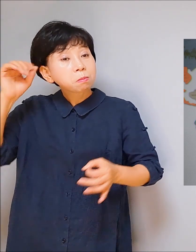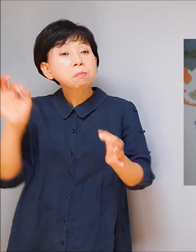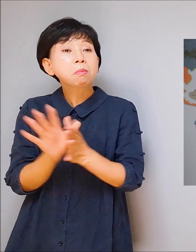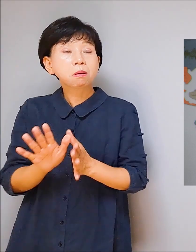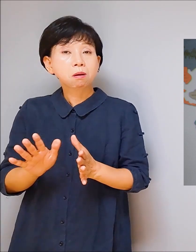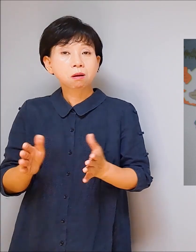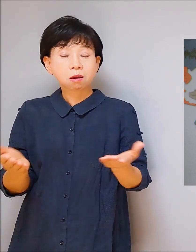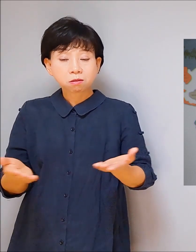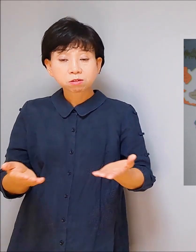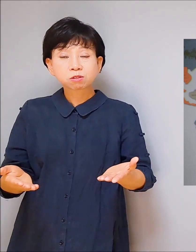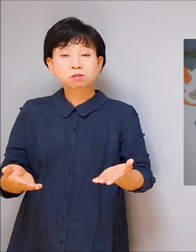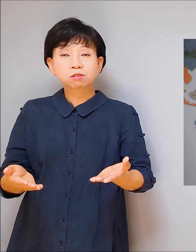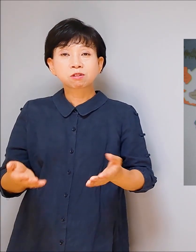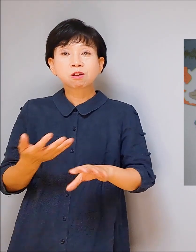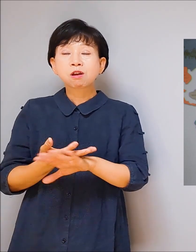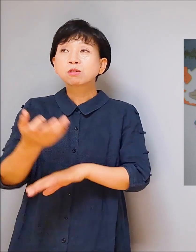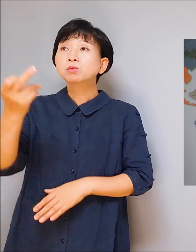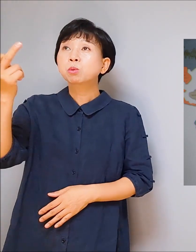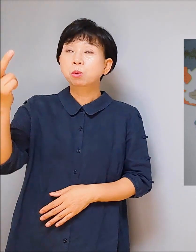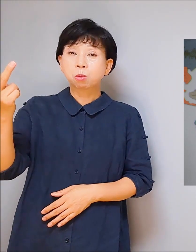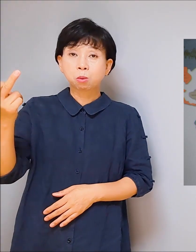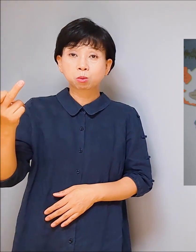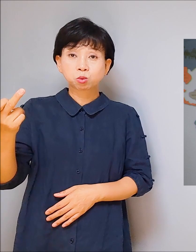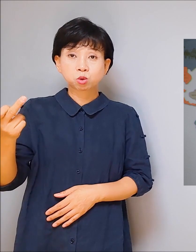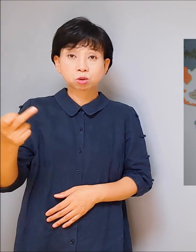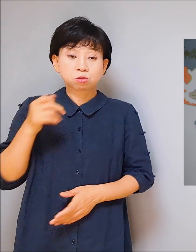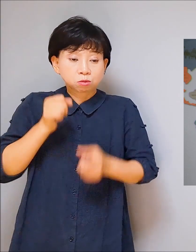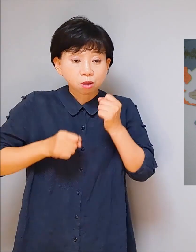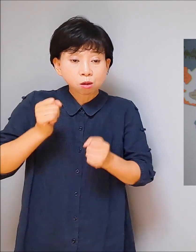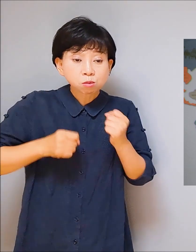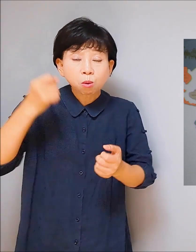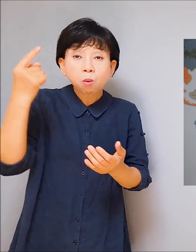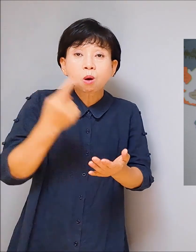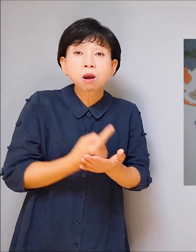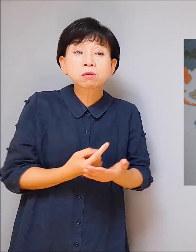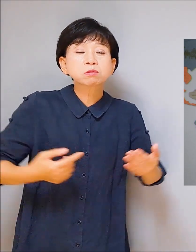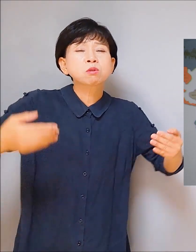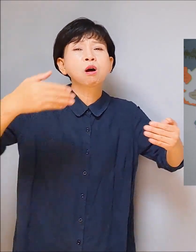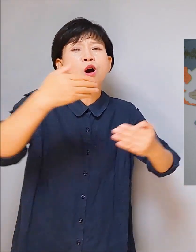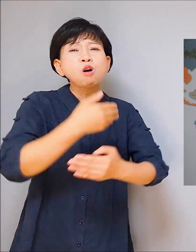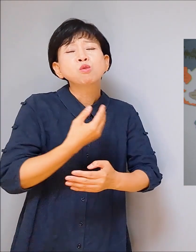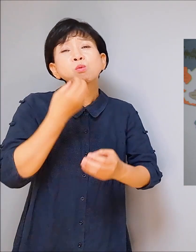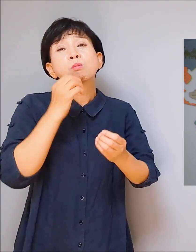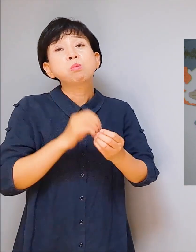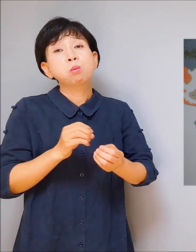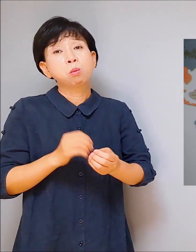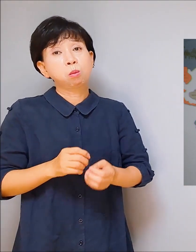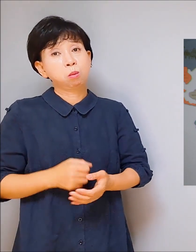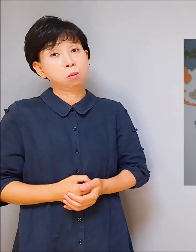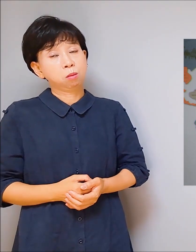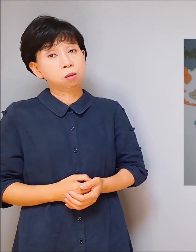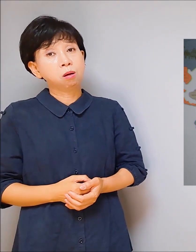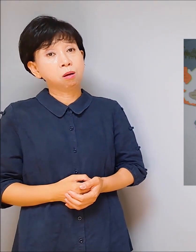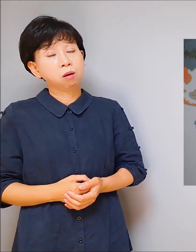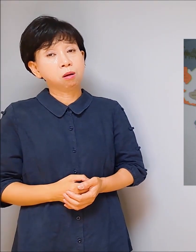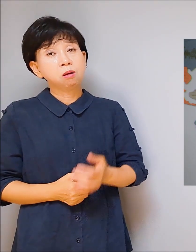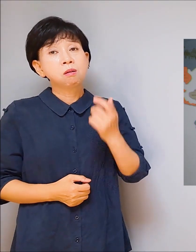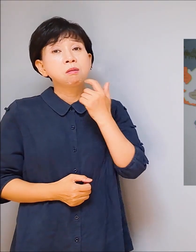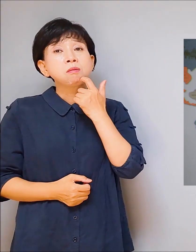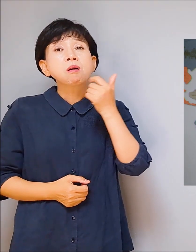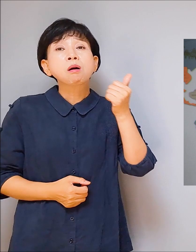전개가 되어버렸습니다. 야곱이요, 밤을 샜어도요 비단 옷으로 갈아입을 수